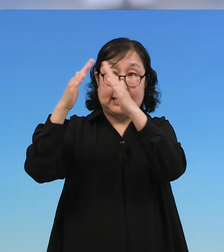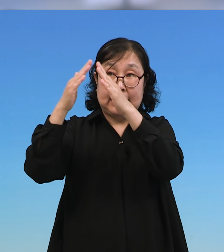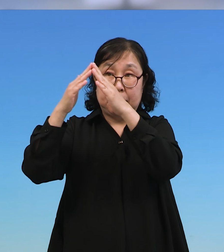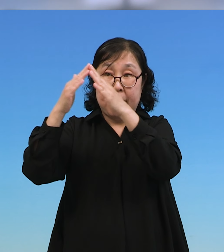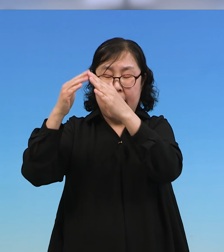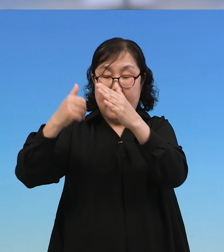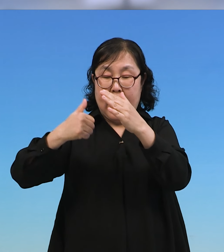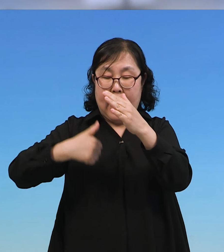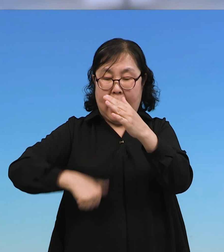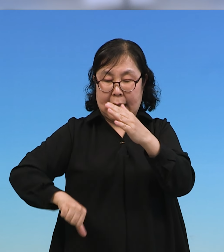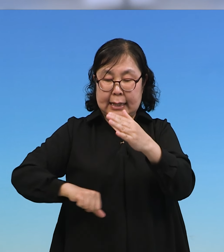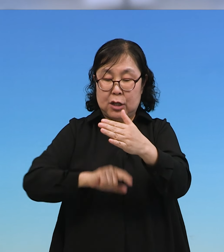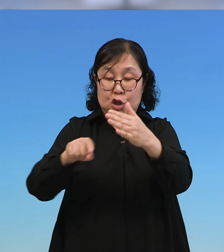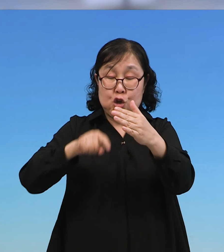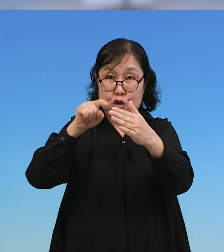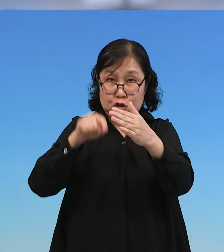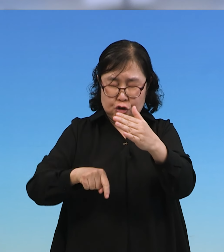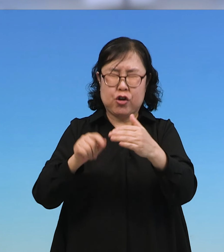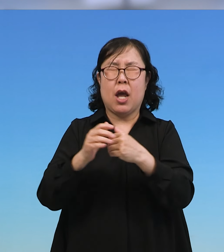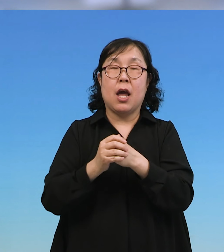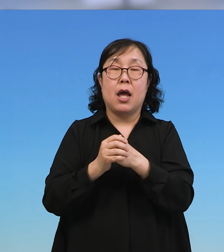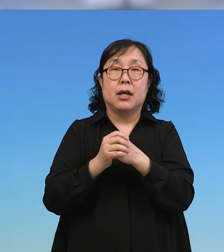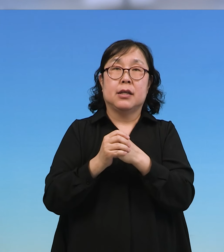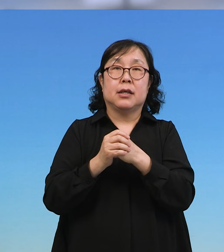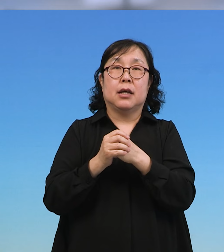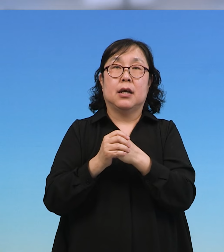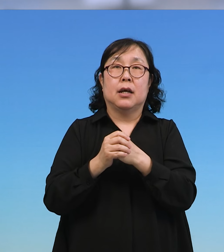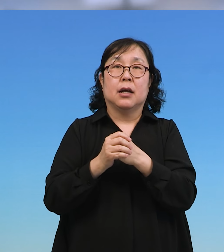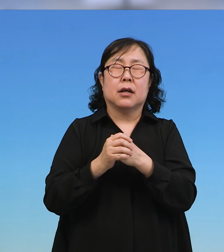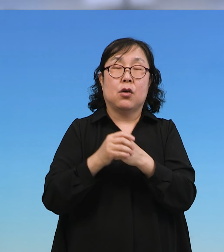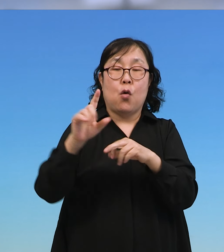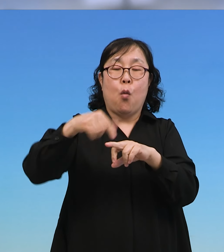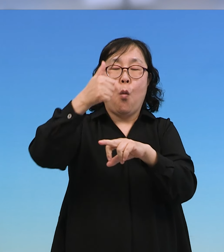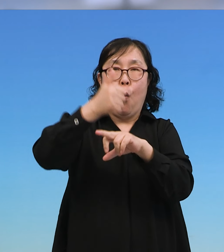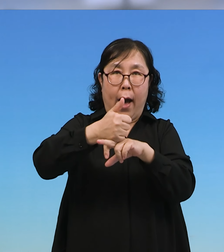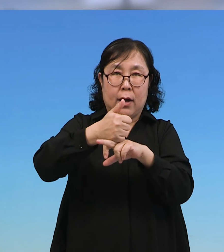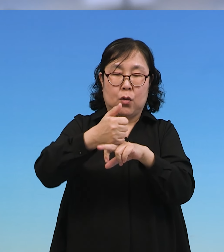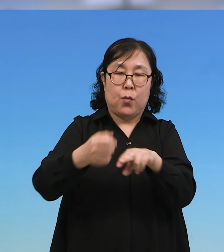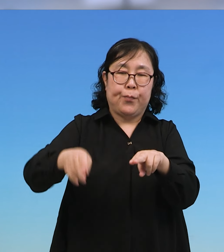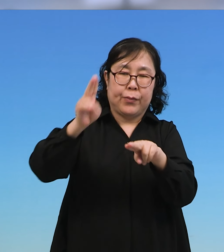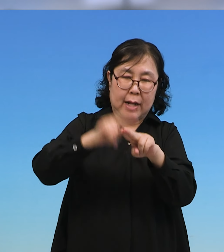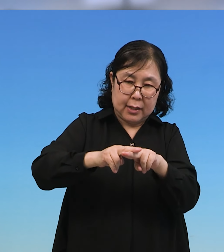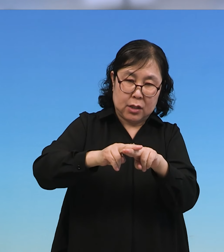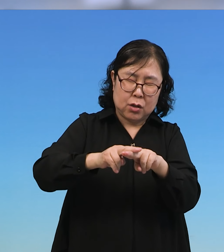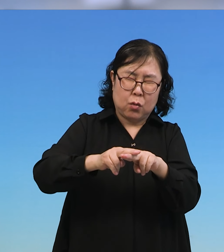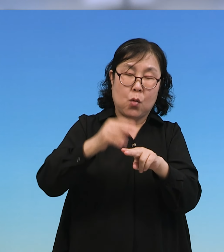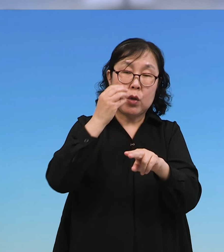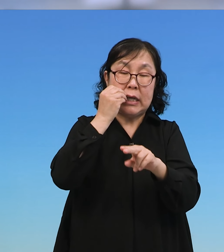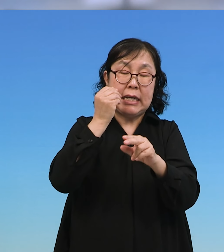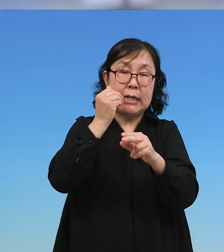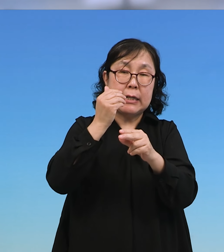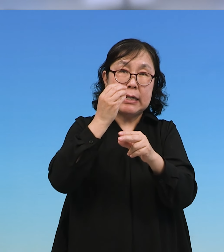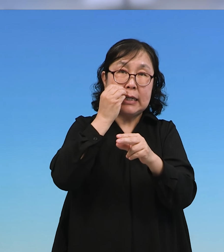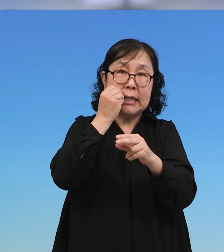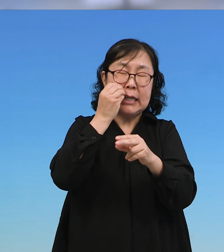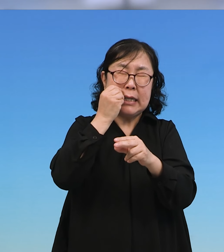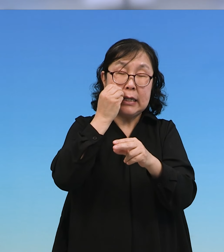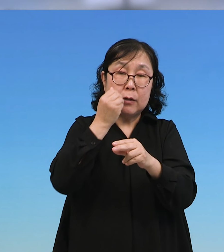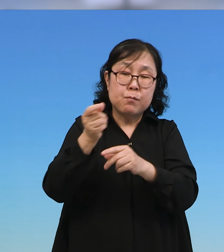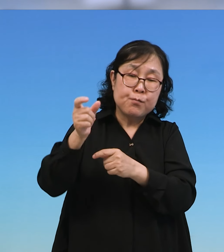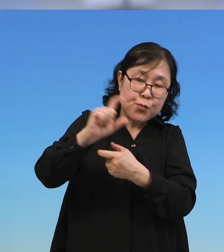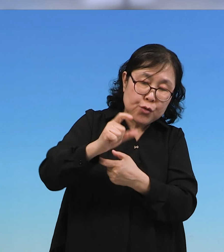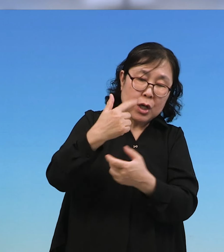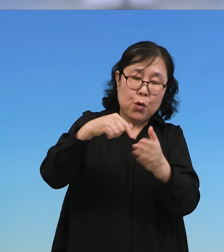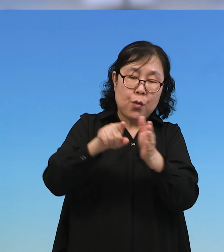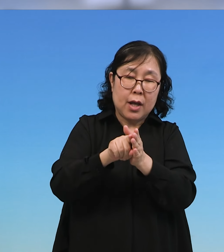집을 방문하는데, 아버지 이새는 기능만 보는 거예요. 자기가 듬직하게 생각하는 장남 엘리압을 선두로